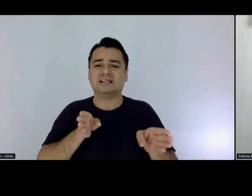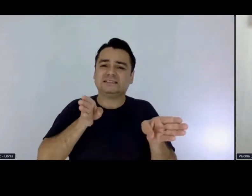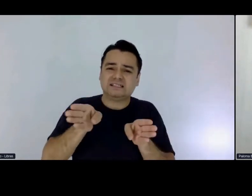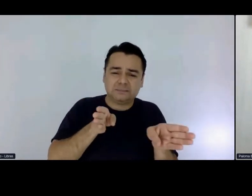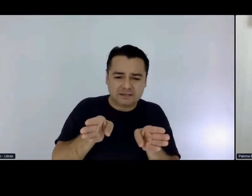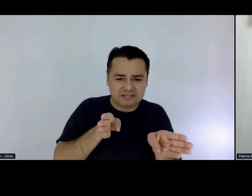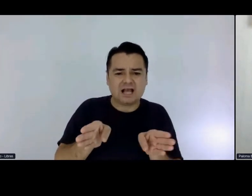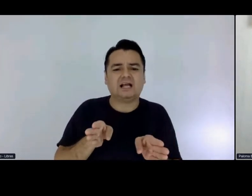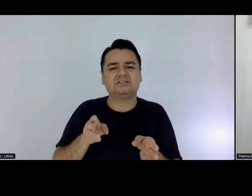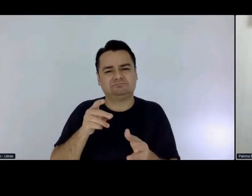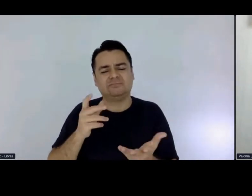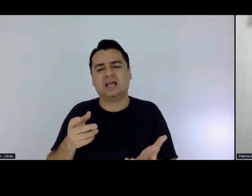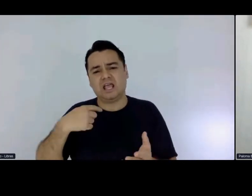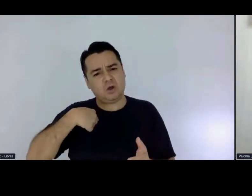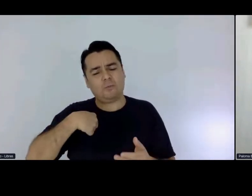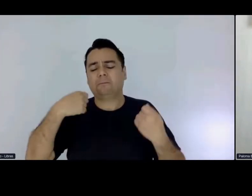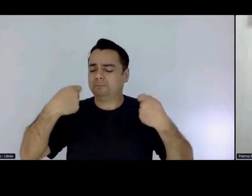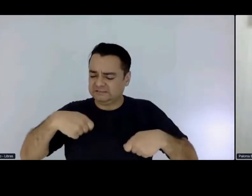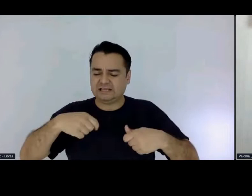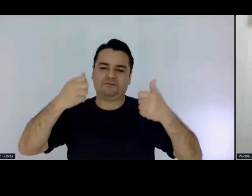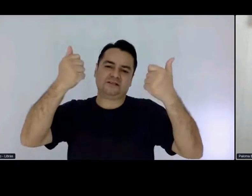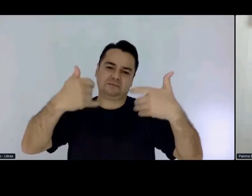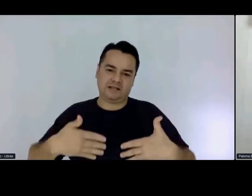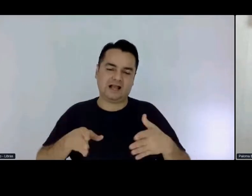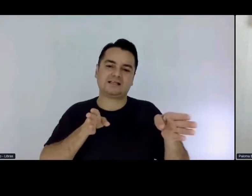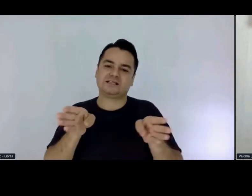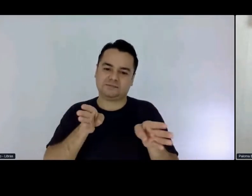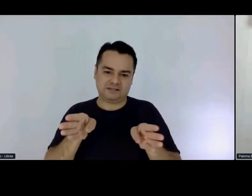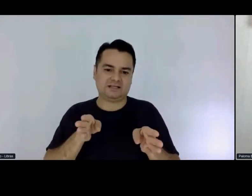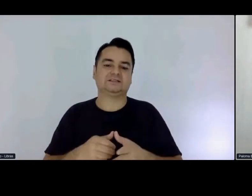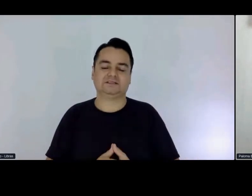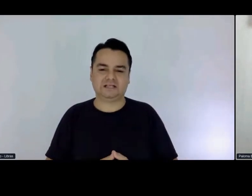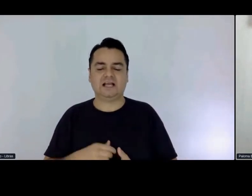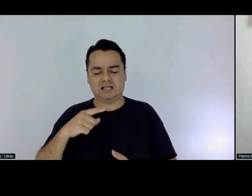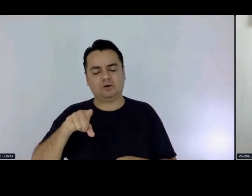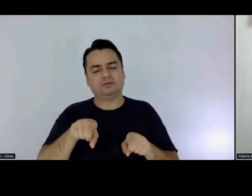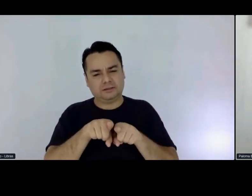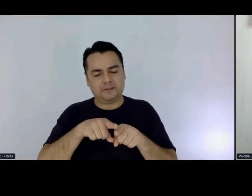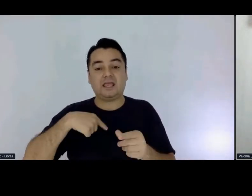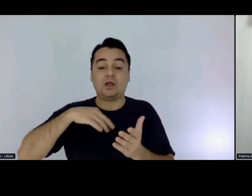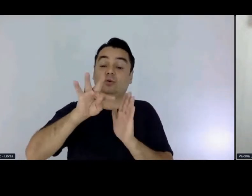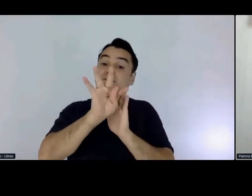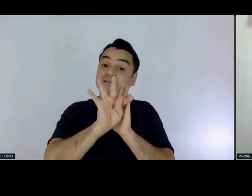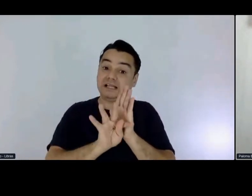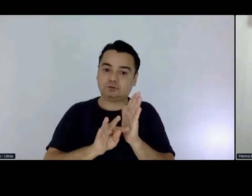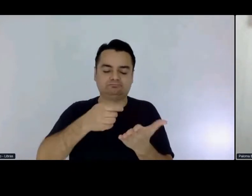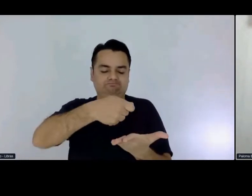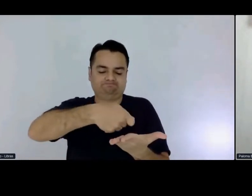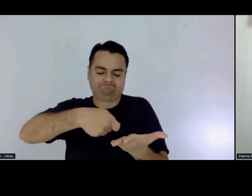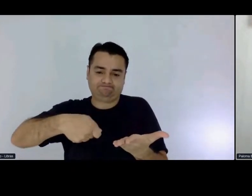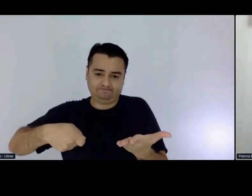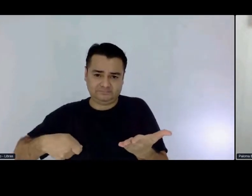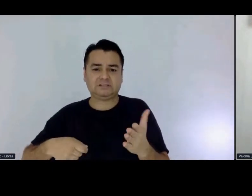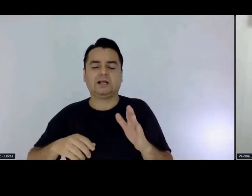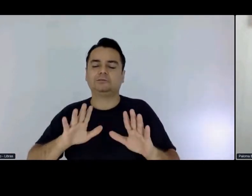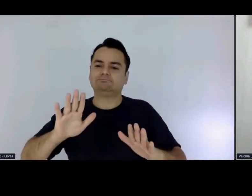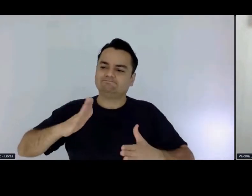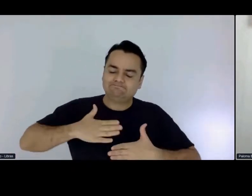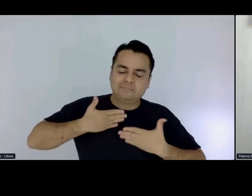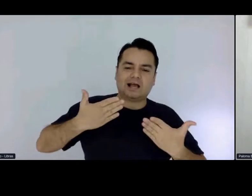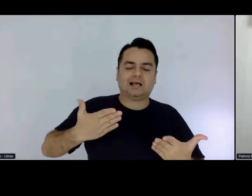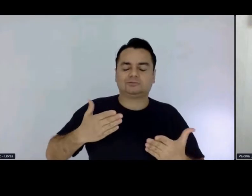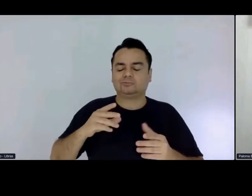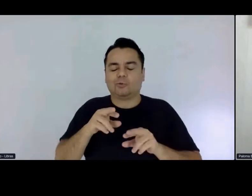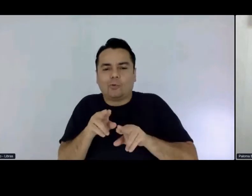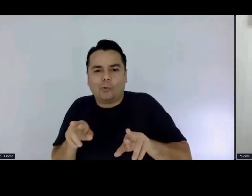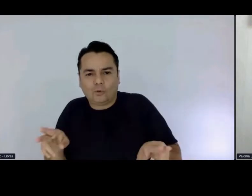acessibilidade mesmo, e eu não poderia deixar de falar, e eu já tinha também um texto sobre esses impactos, sobre essas questões. Eu ia